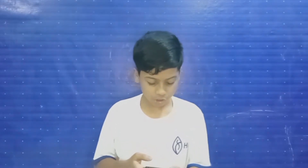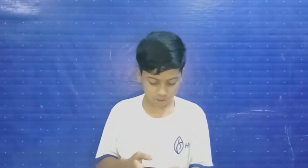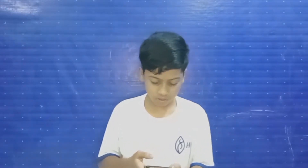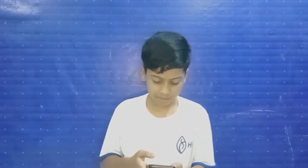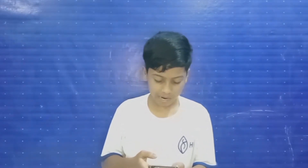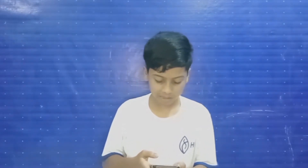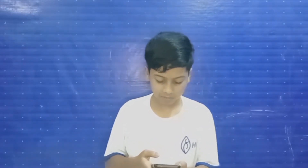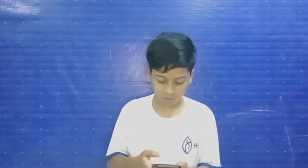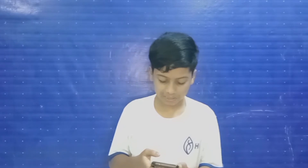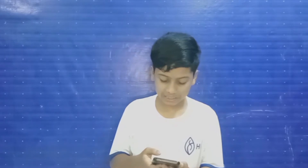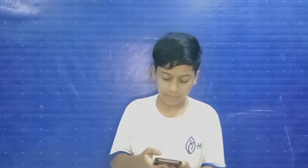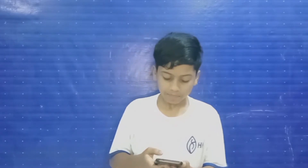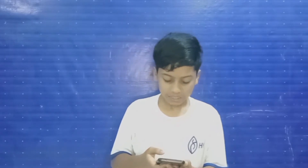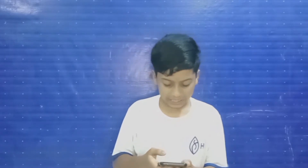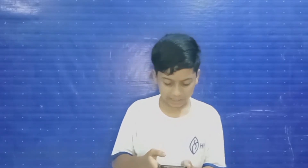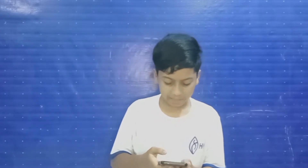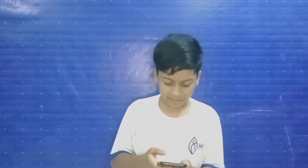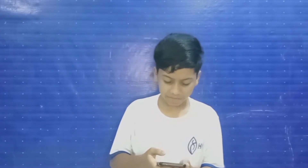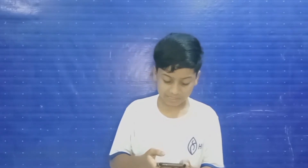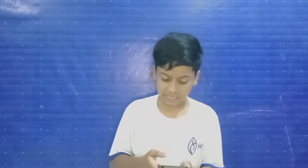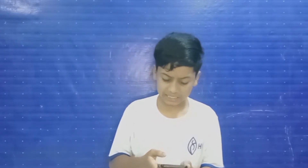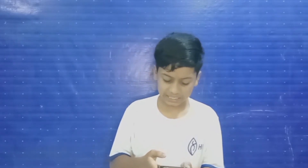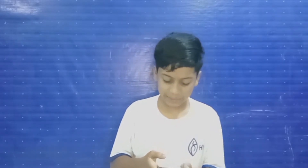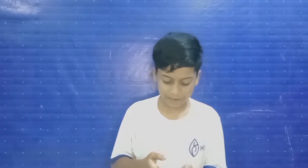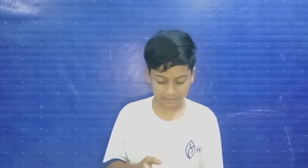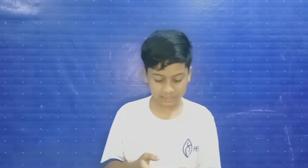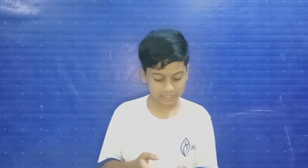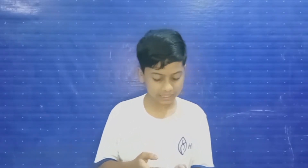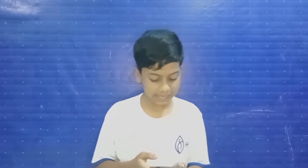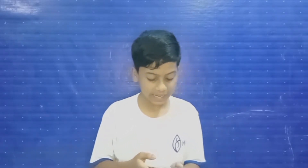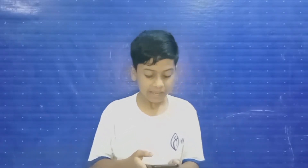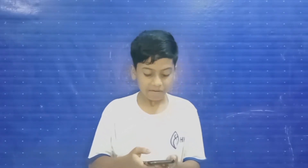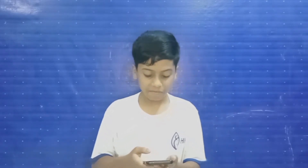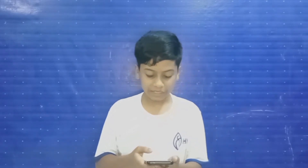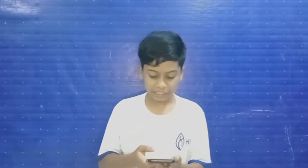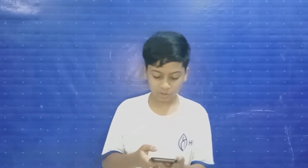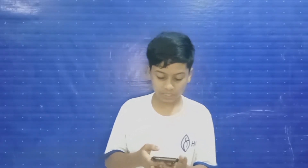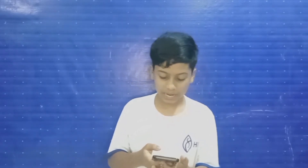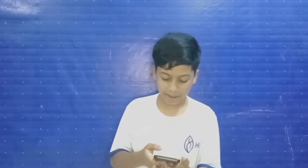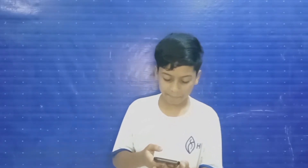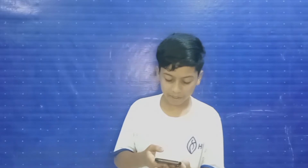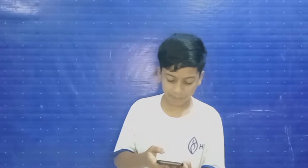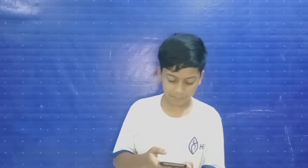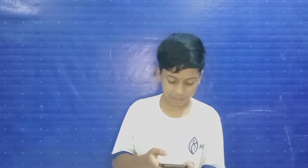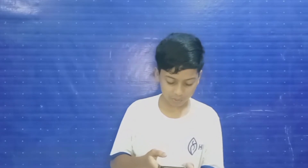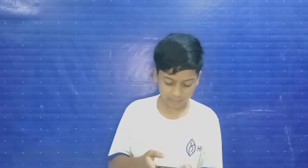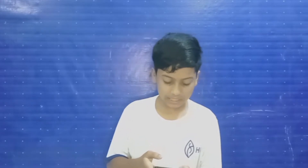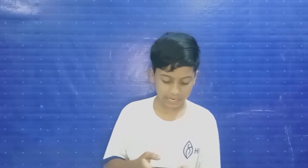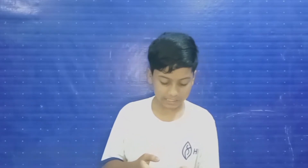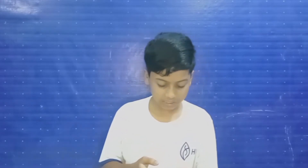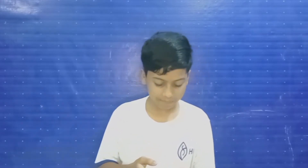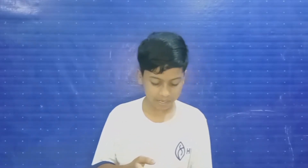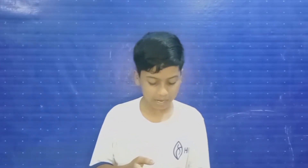हर राष्ट्र में आत्माओं की एक बड़ी फसल के लिए प्रार्थना कर रहे हैं। वे यीशु के नाम पर